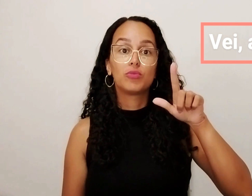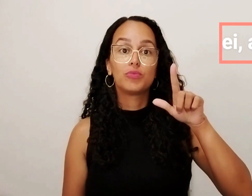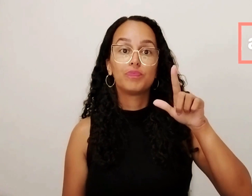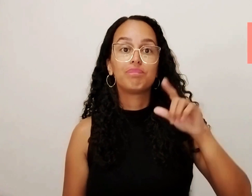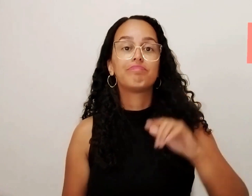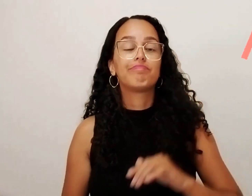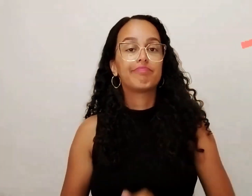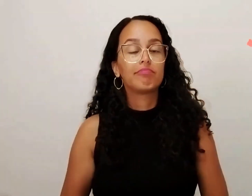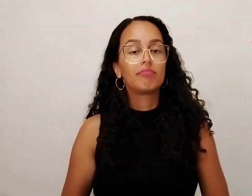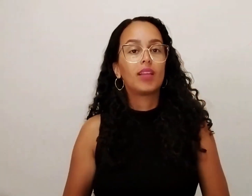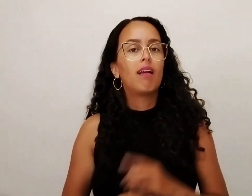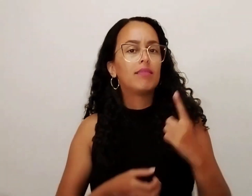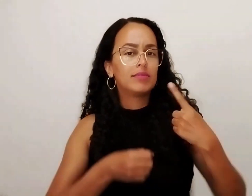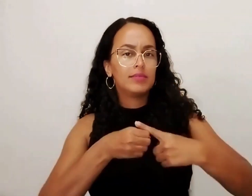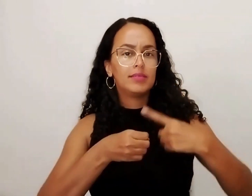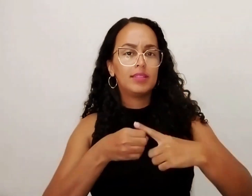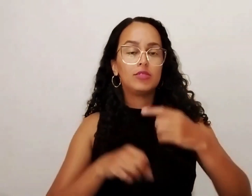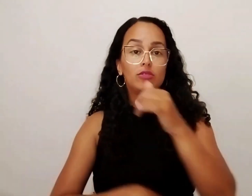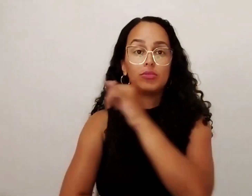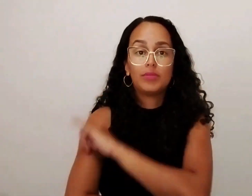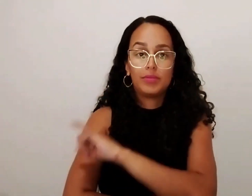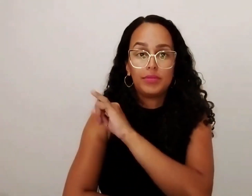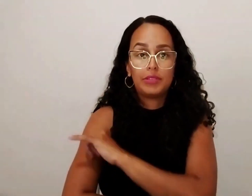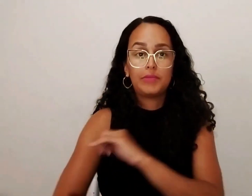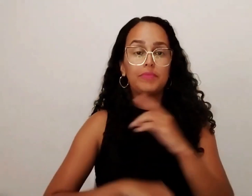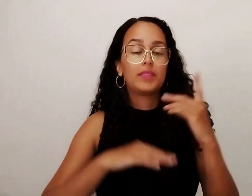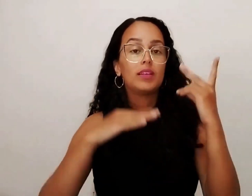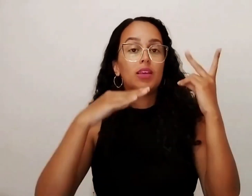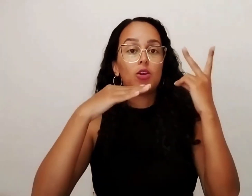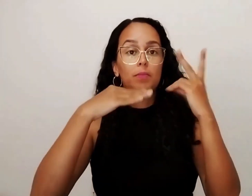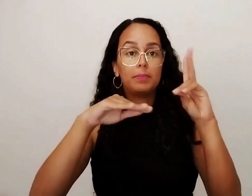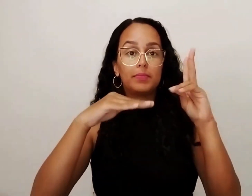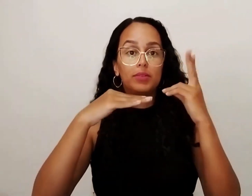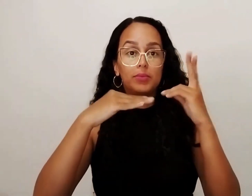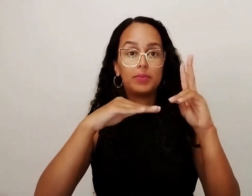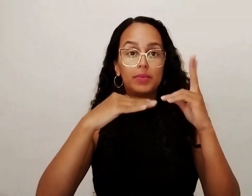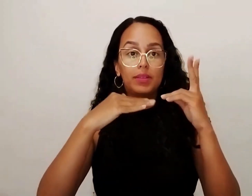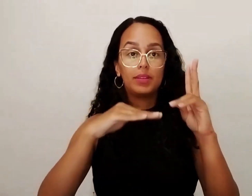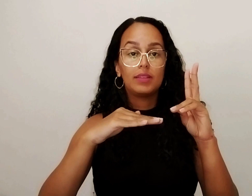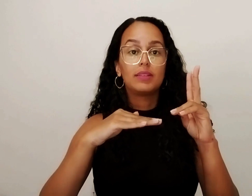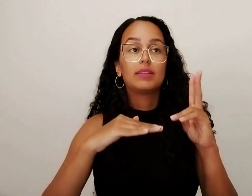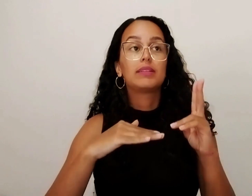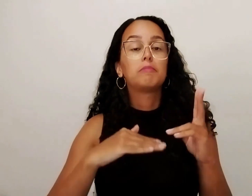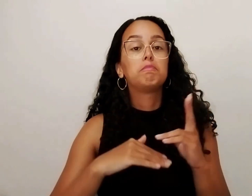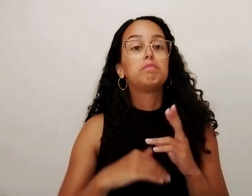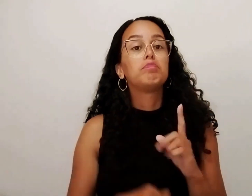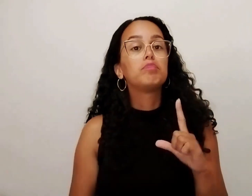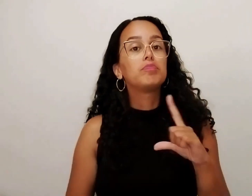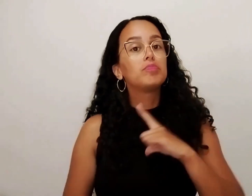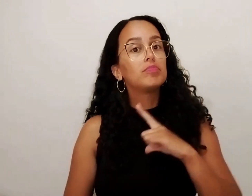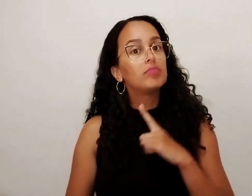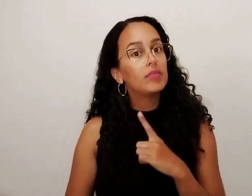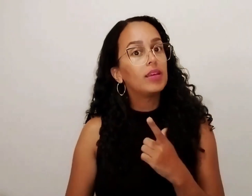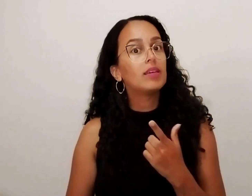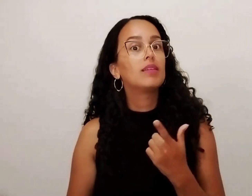No final delas, encontra Vem a sol.